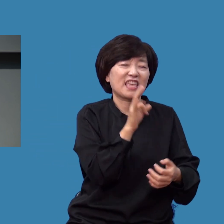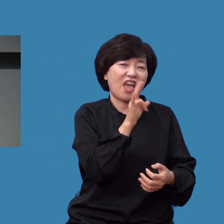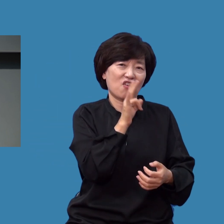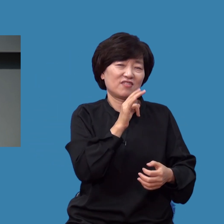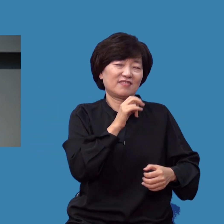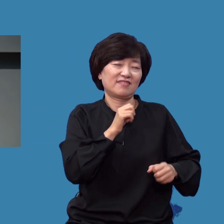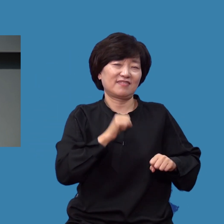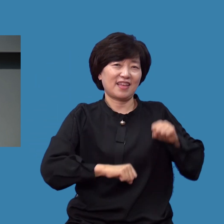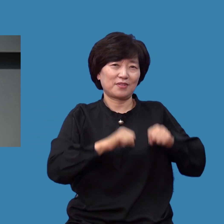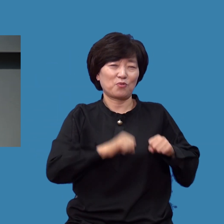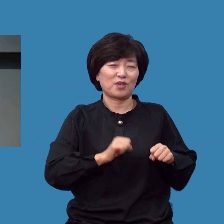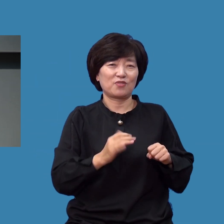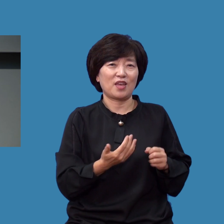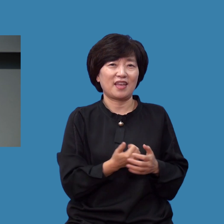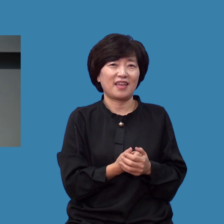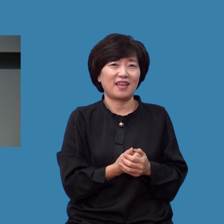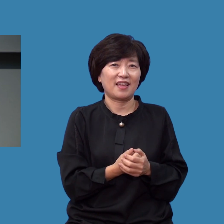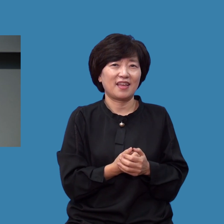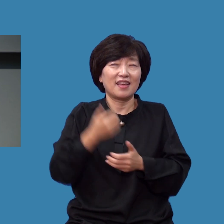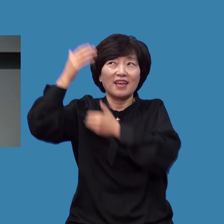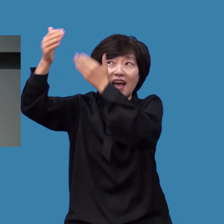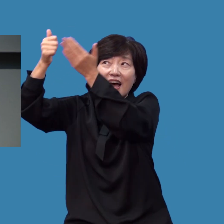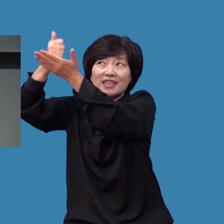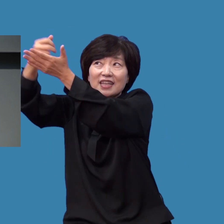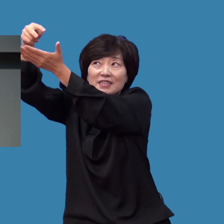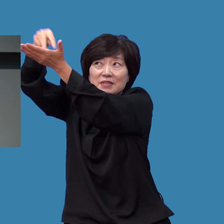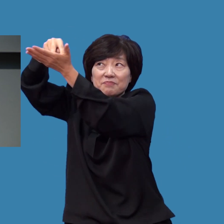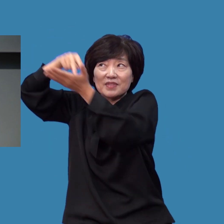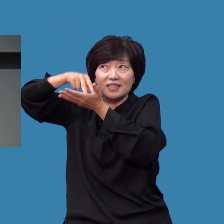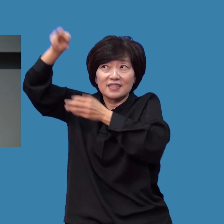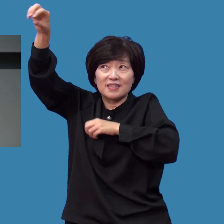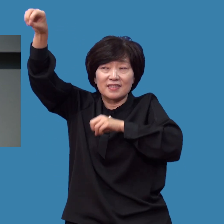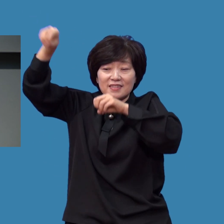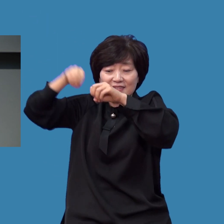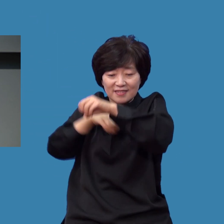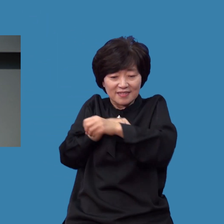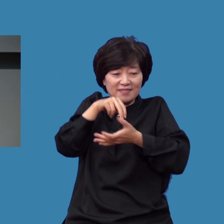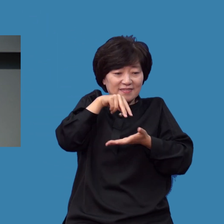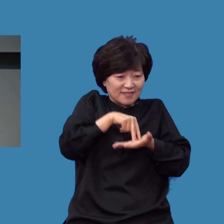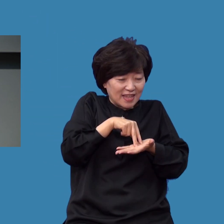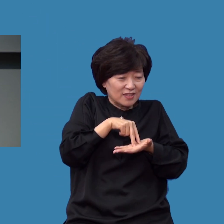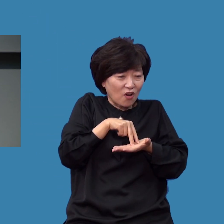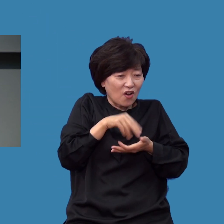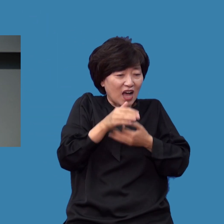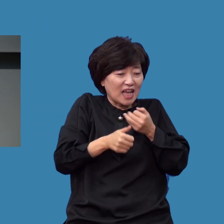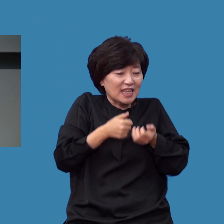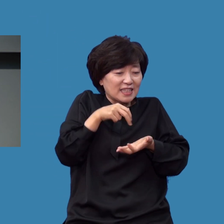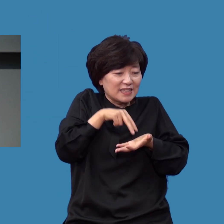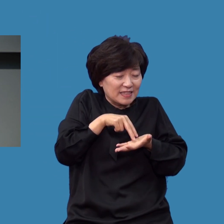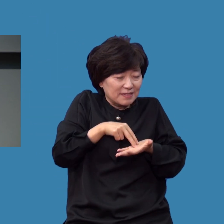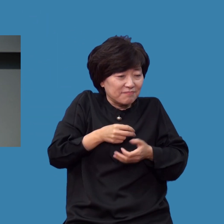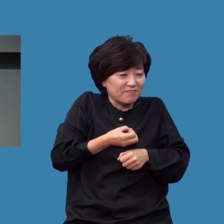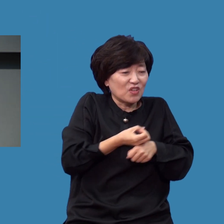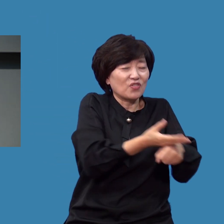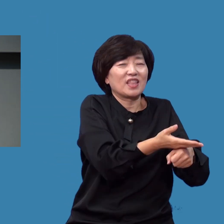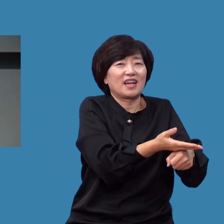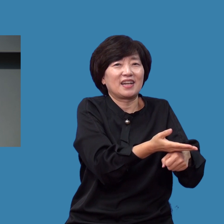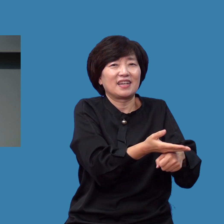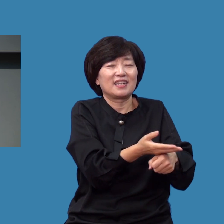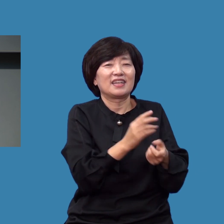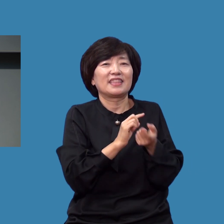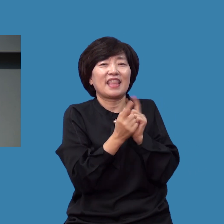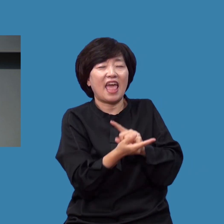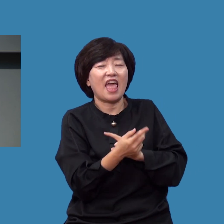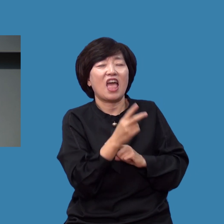거예요. 예언은 하나님의 자리에서 뭔가를 행하는 거야. 하나님의 자리에서 뭔가를 전달하는 거야. 그게 예언이에요. 대언하는